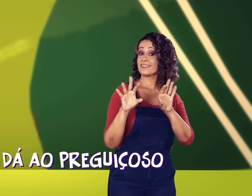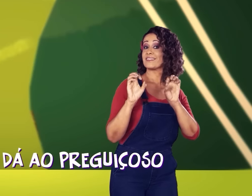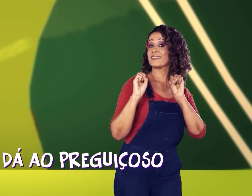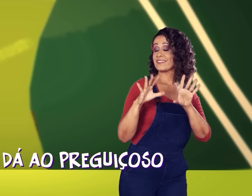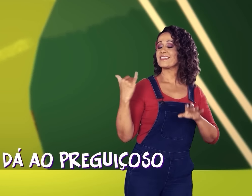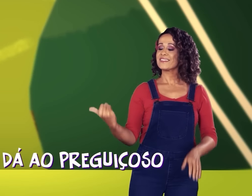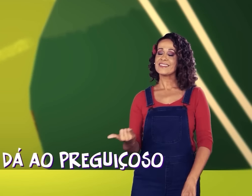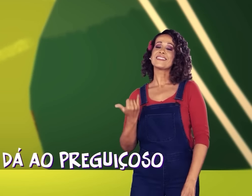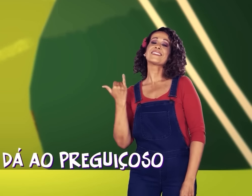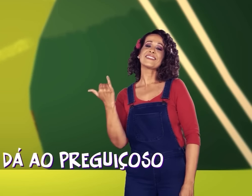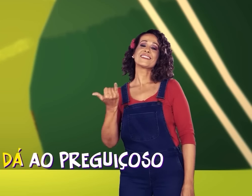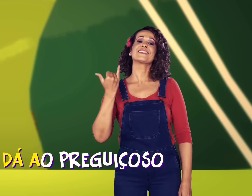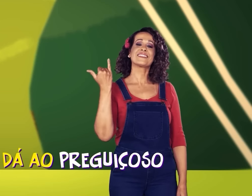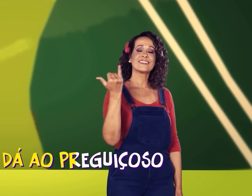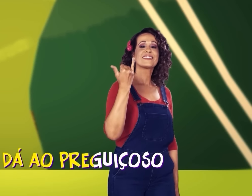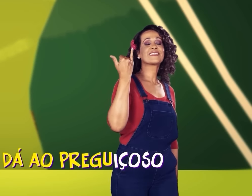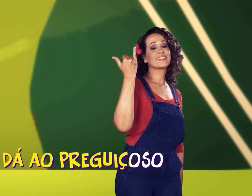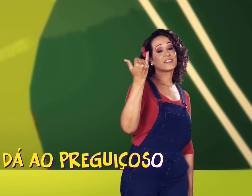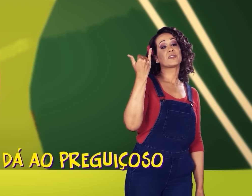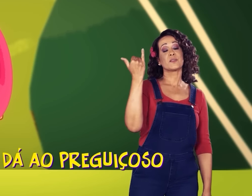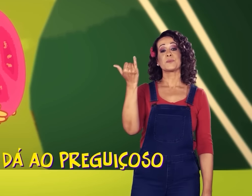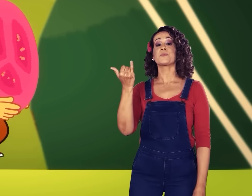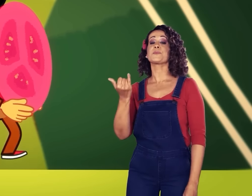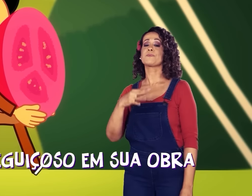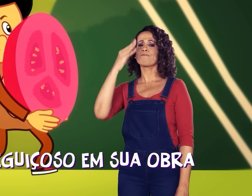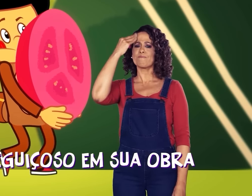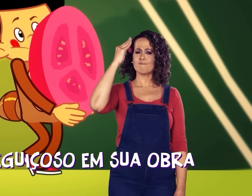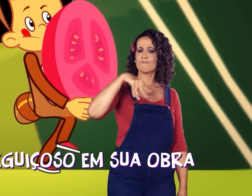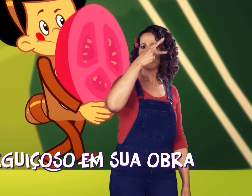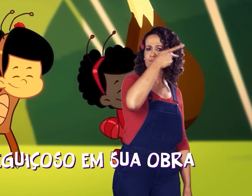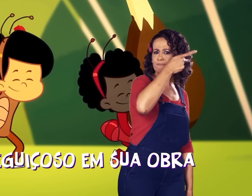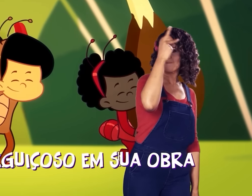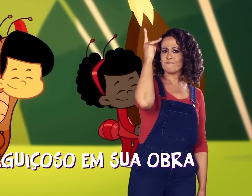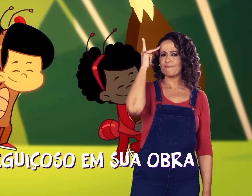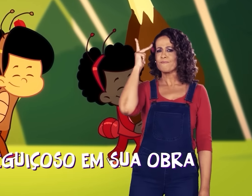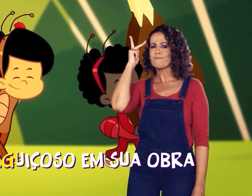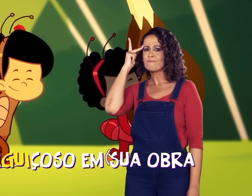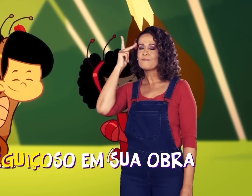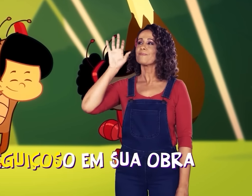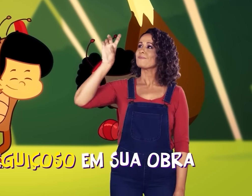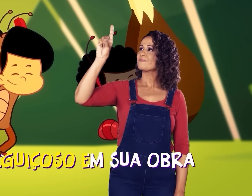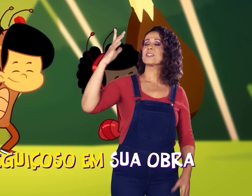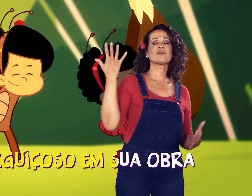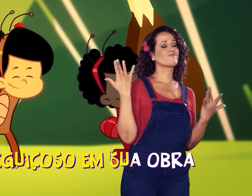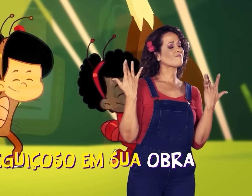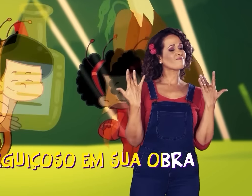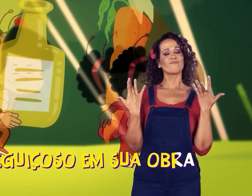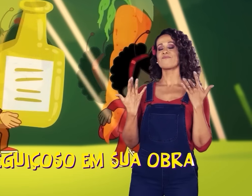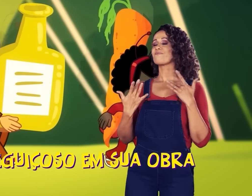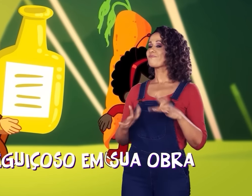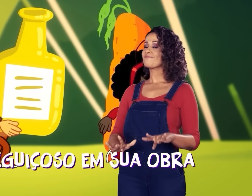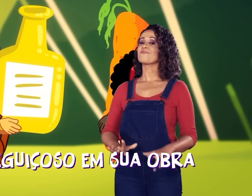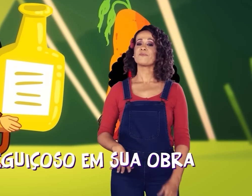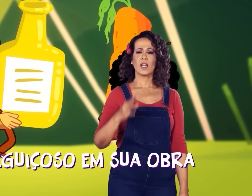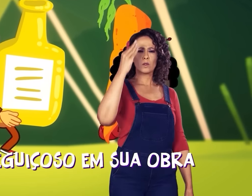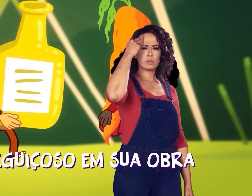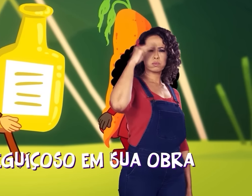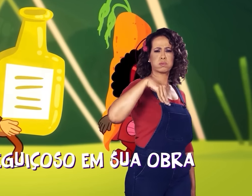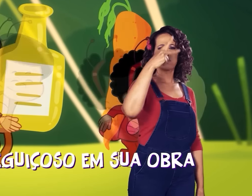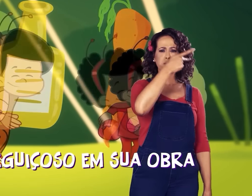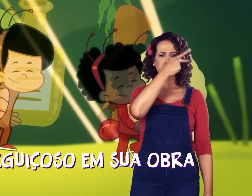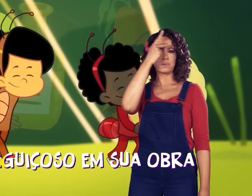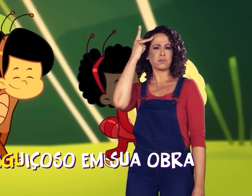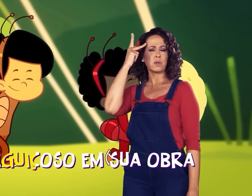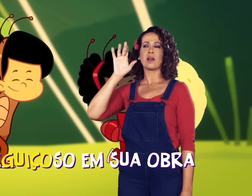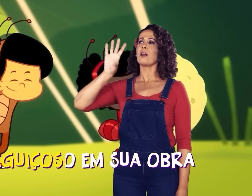A formiguinha dá ao preguiçoso. Deus não quer preguiçoso em sua obra. Deus não